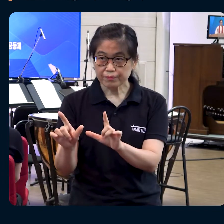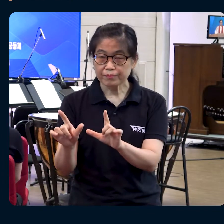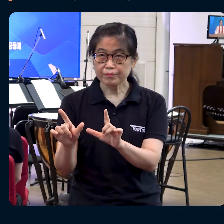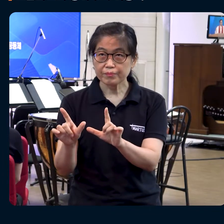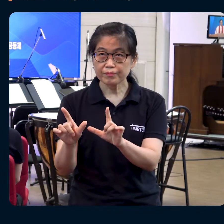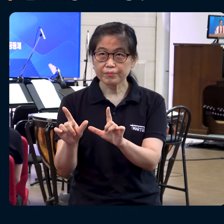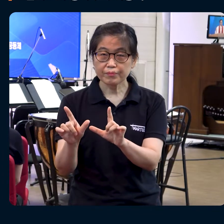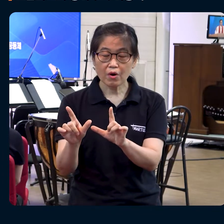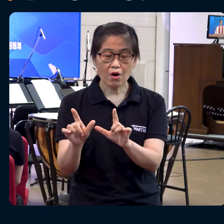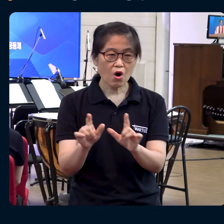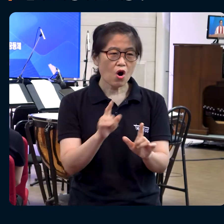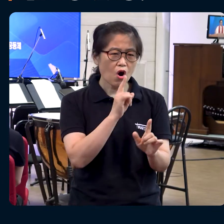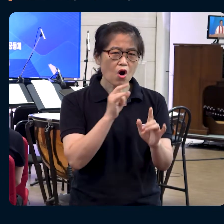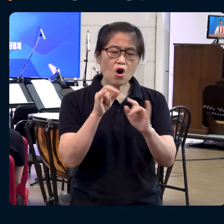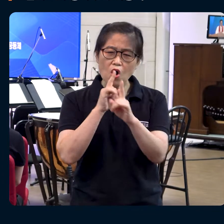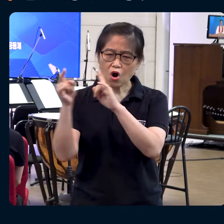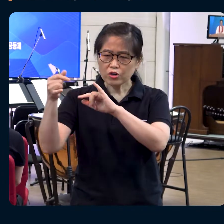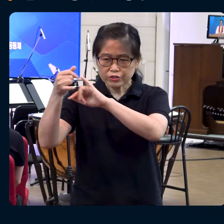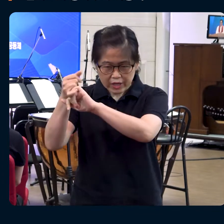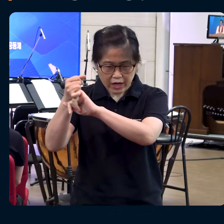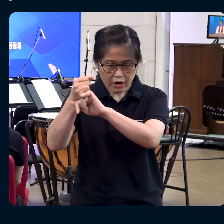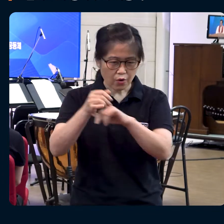언약과 그 현실 사이의 간격 때문에